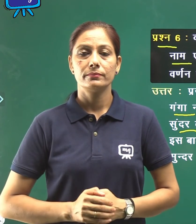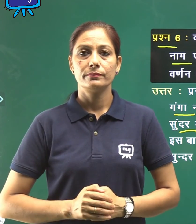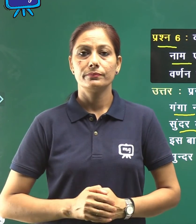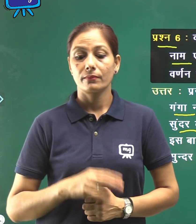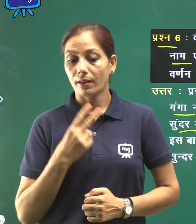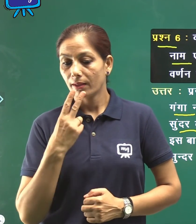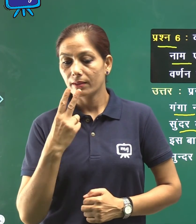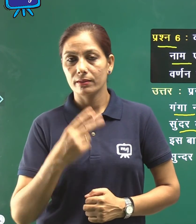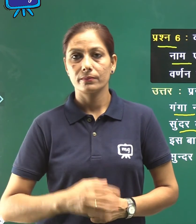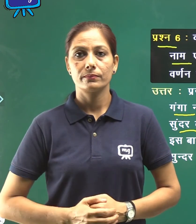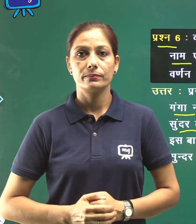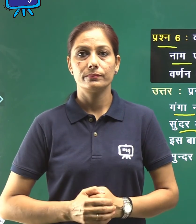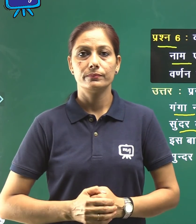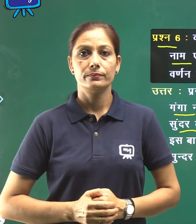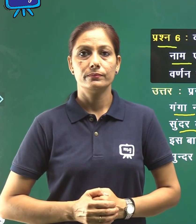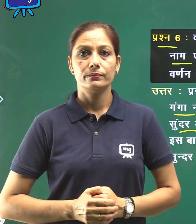देखें,